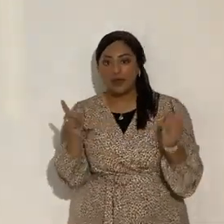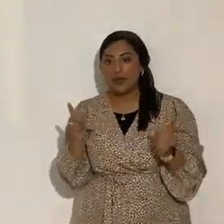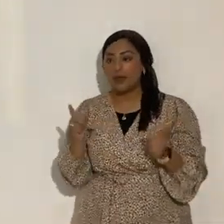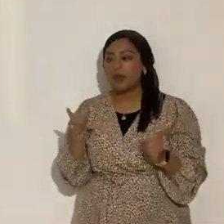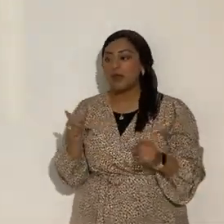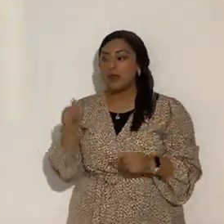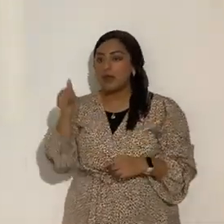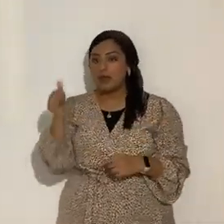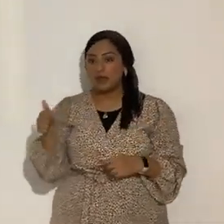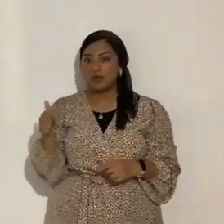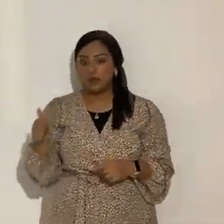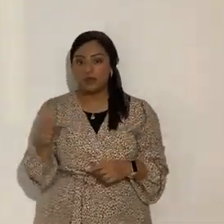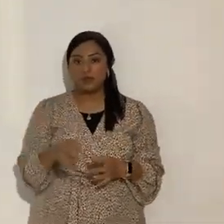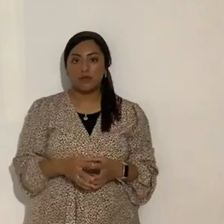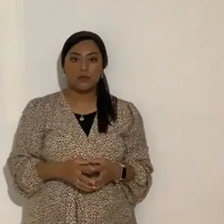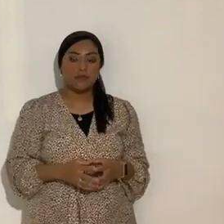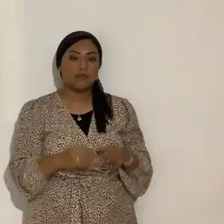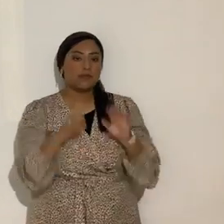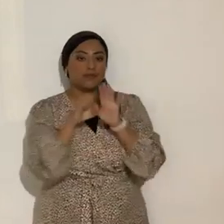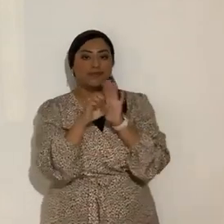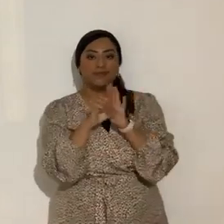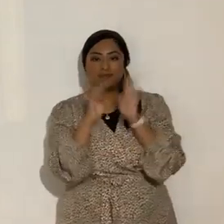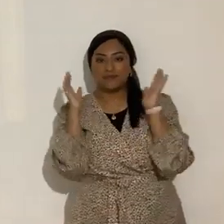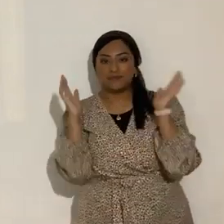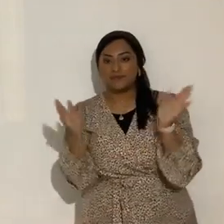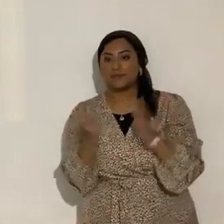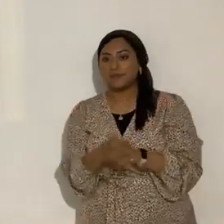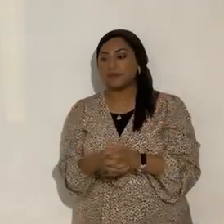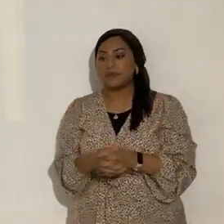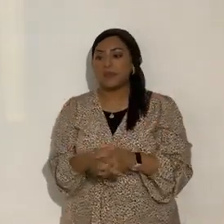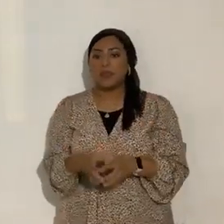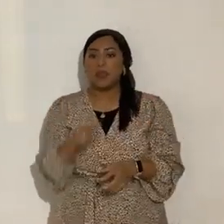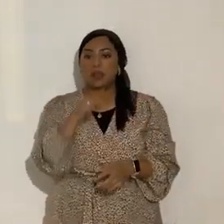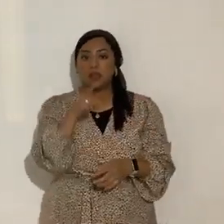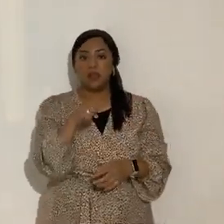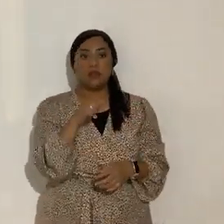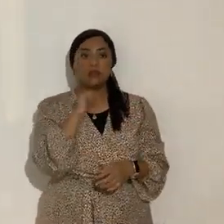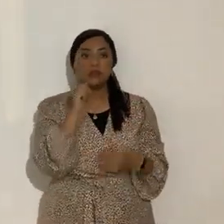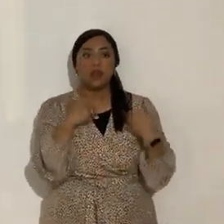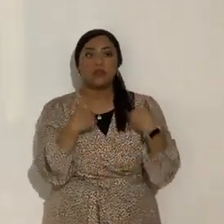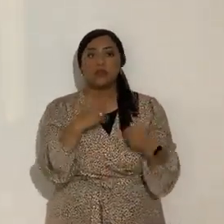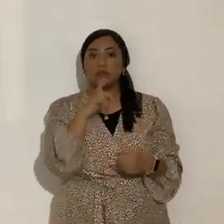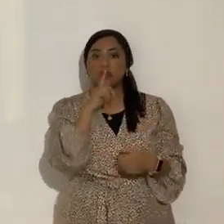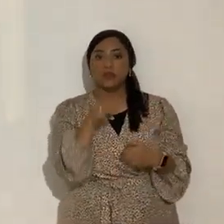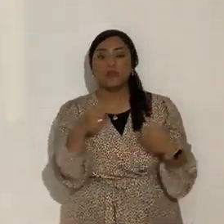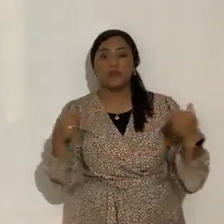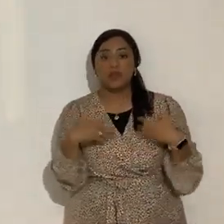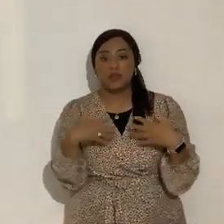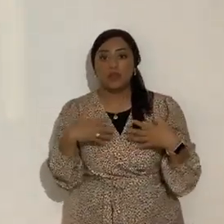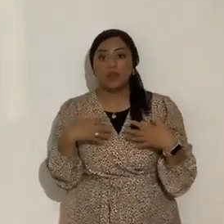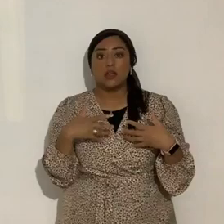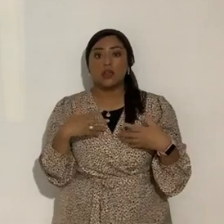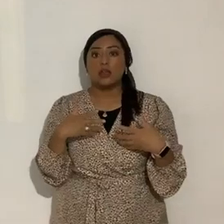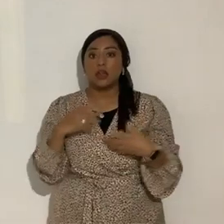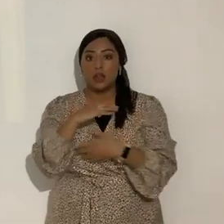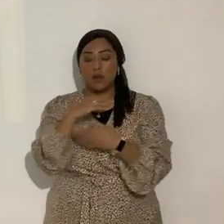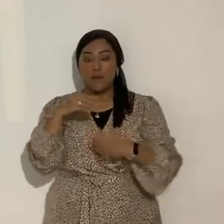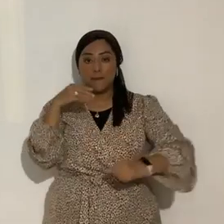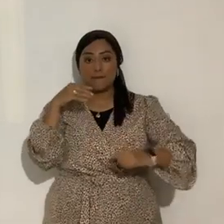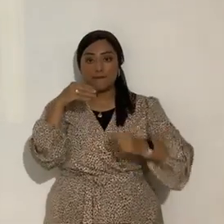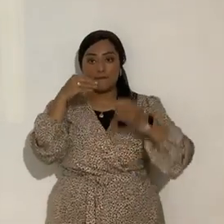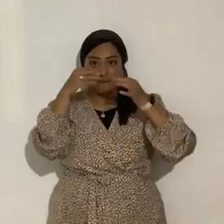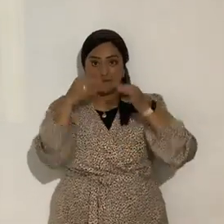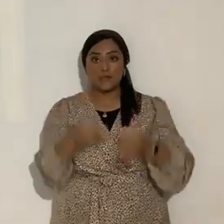sino de sí mismos. Por ejemplo, atención, no tienes realmente miedo, para los que tienen miedo a la voluntad del